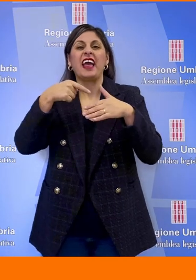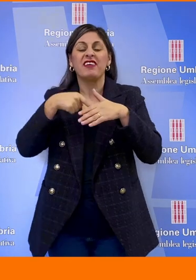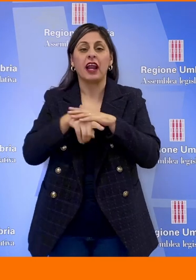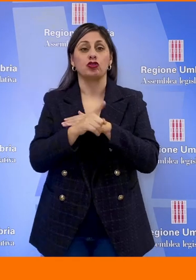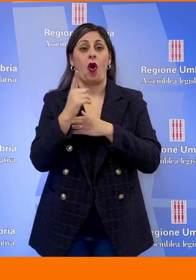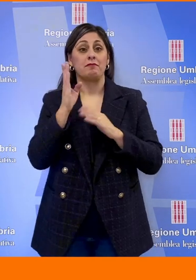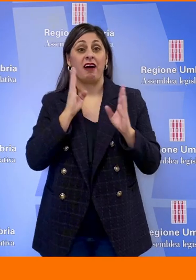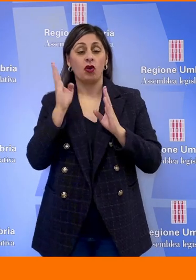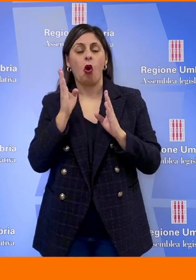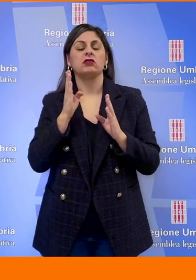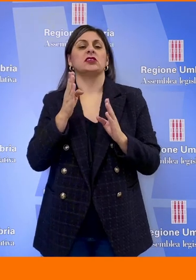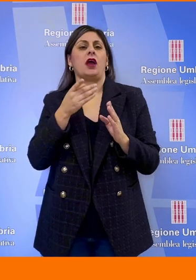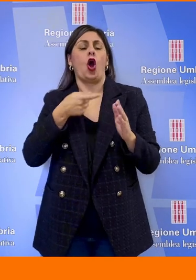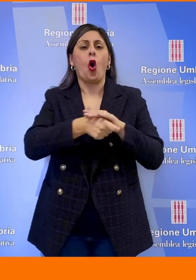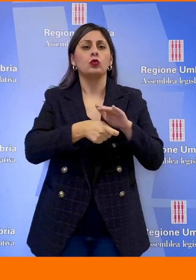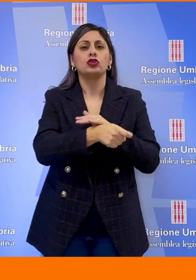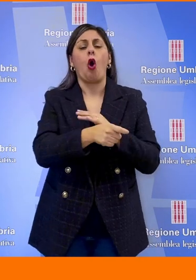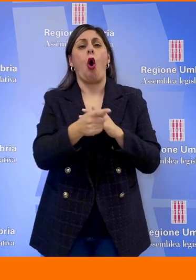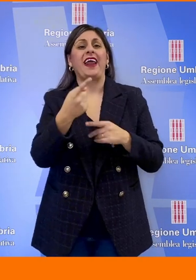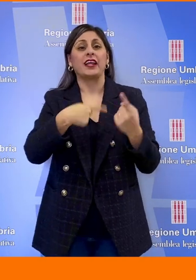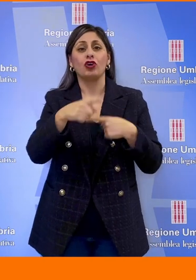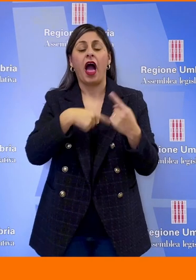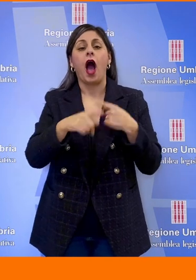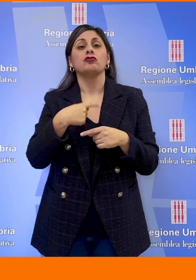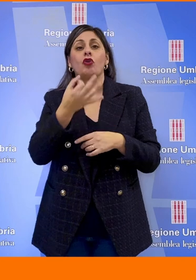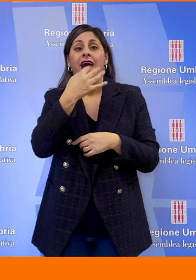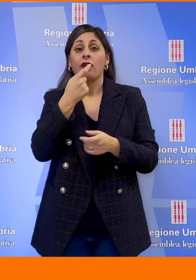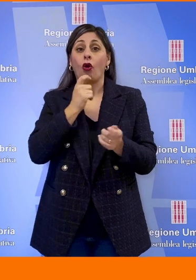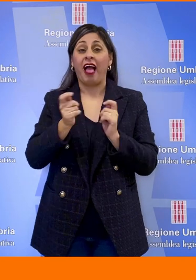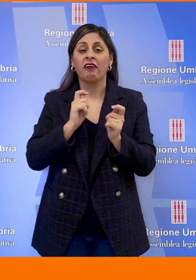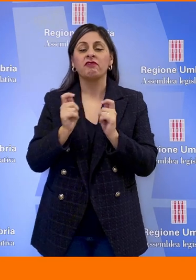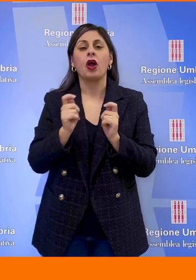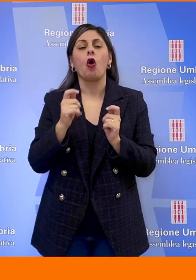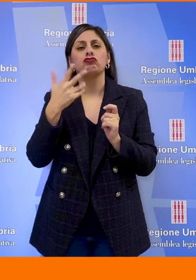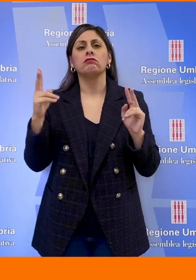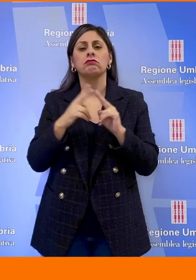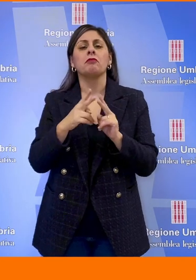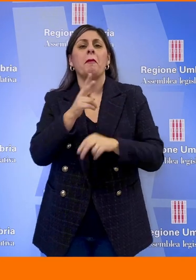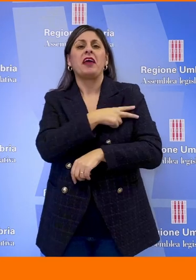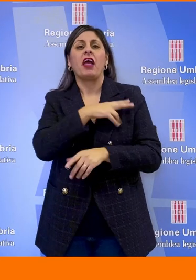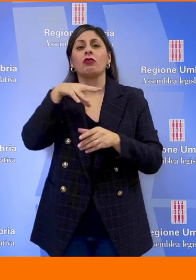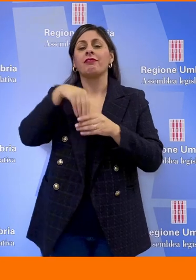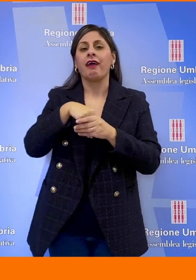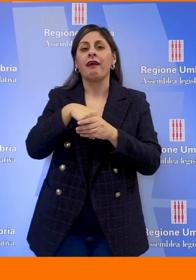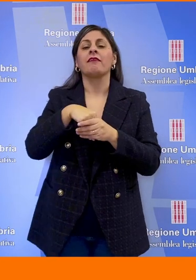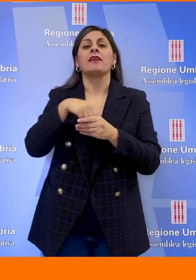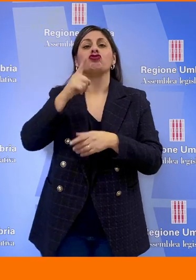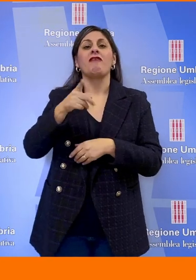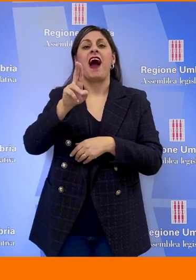narcotraffico ha incontrato il prefetto di Terni Giovanni Bruno per una audizione sulla situazione relativa